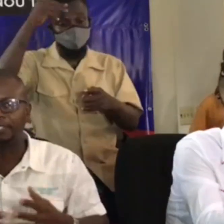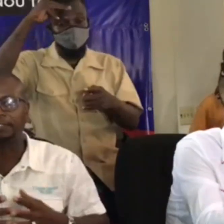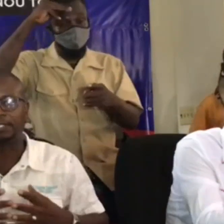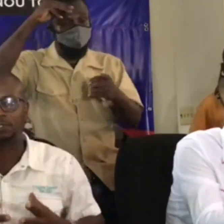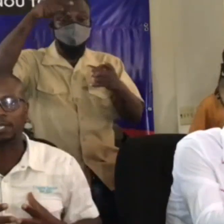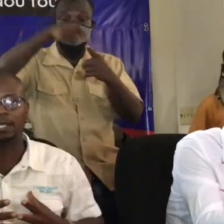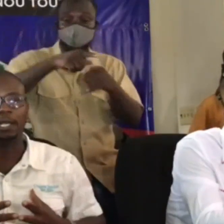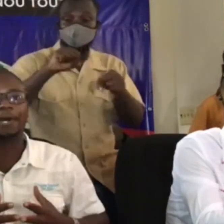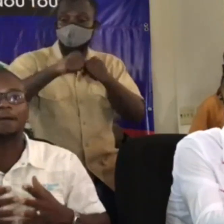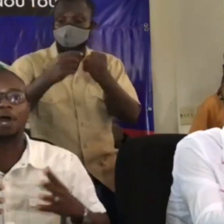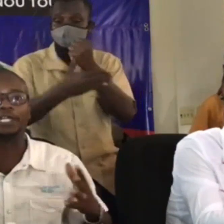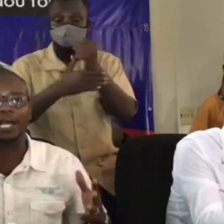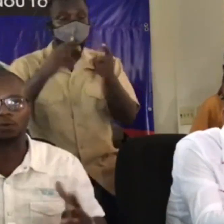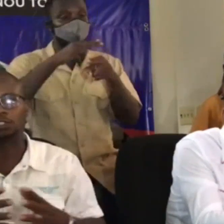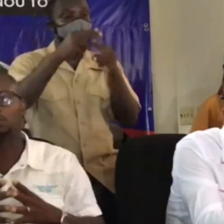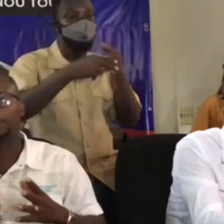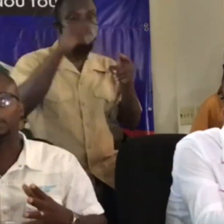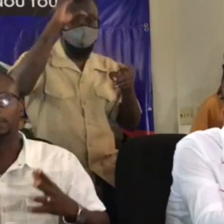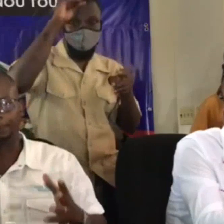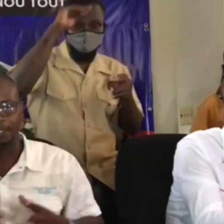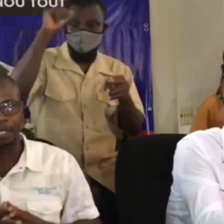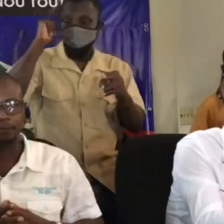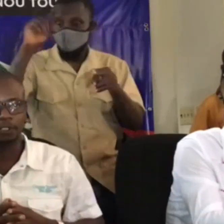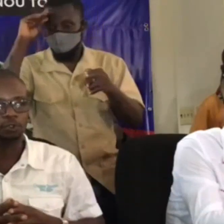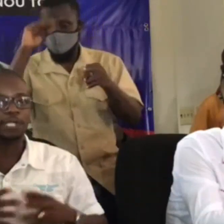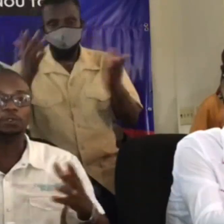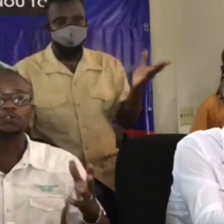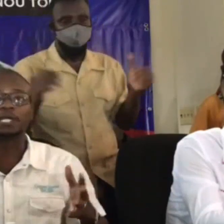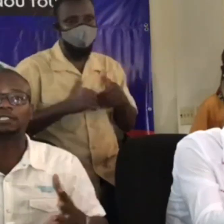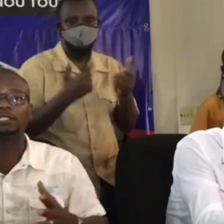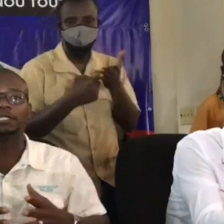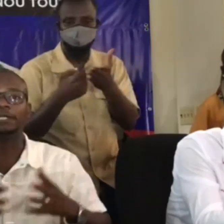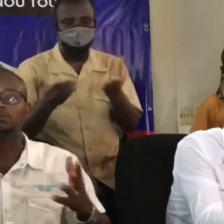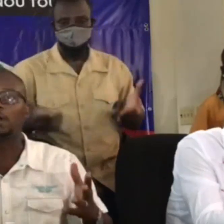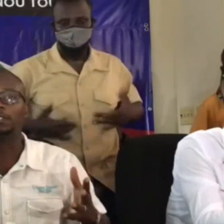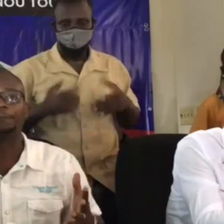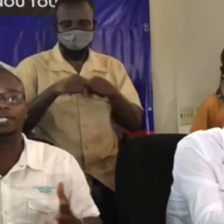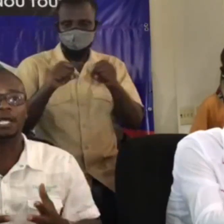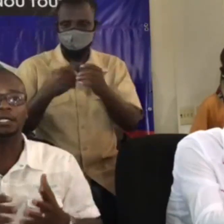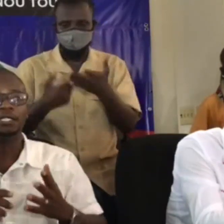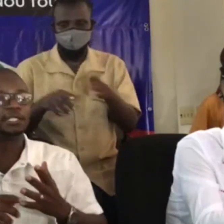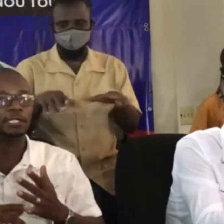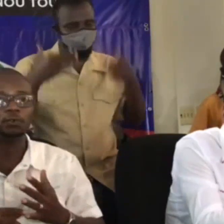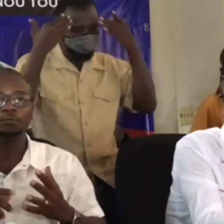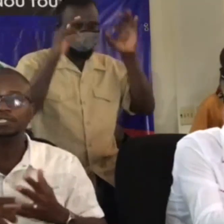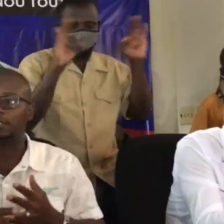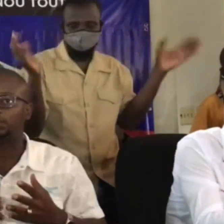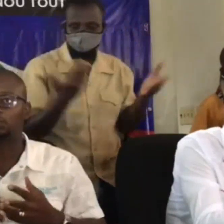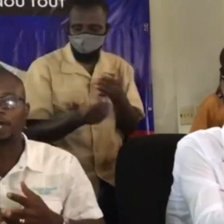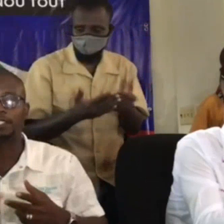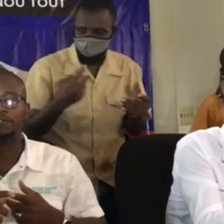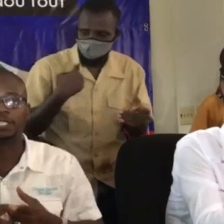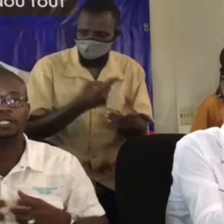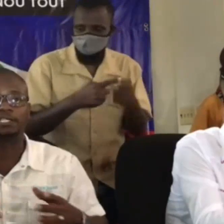quelques pays dans l'international là, par rapport avec gagotte qui ont fait dans notre pays. Là. Je dis à nous constater, Raymond Zao dans notre pays, c'est gang,